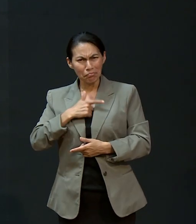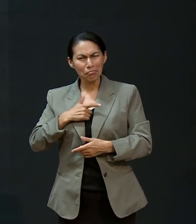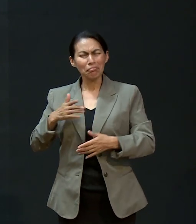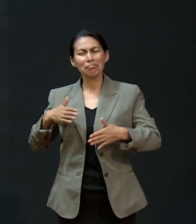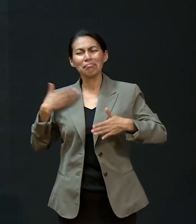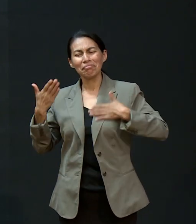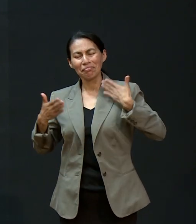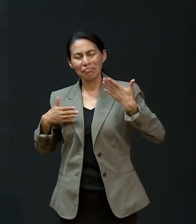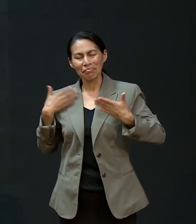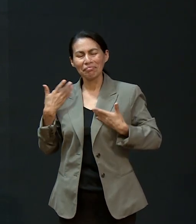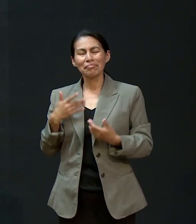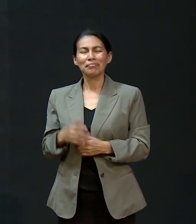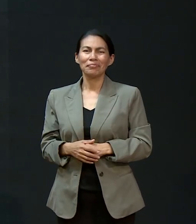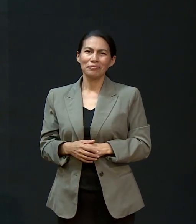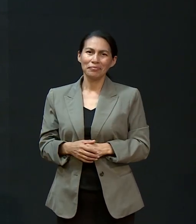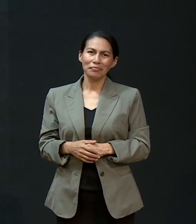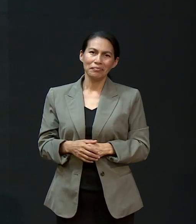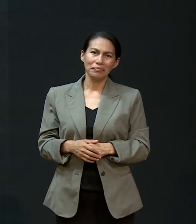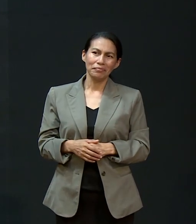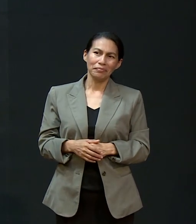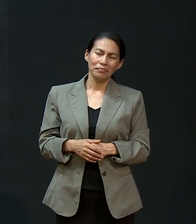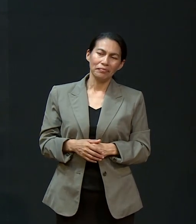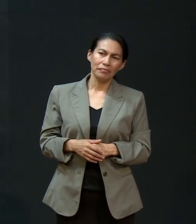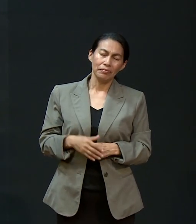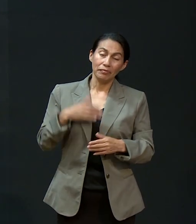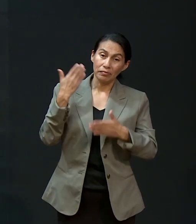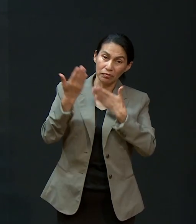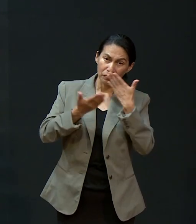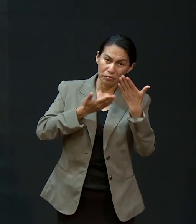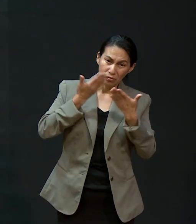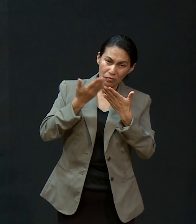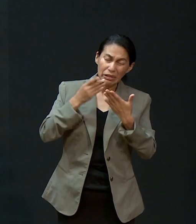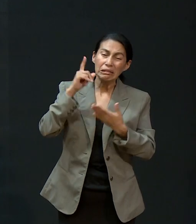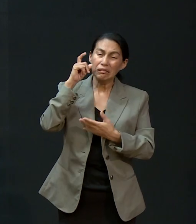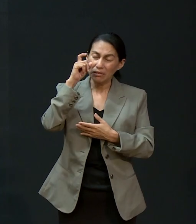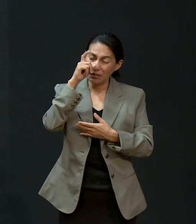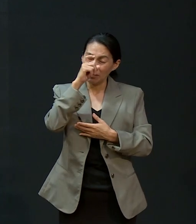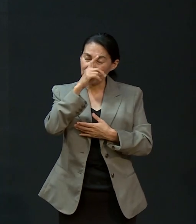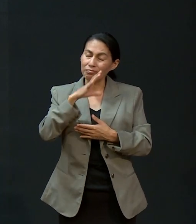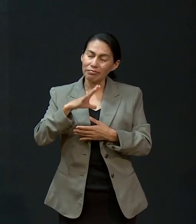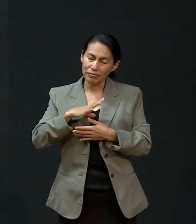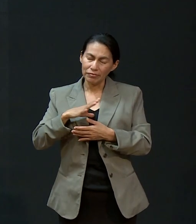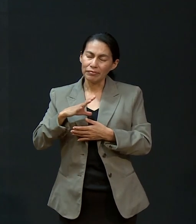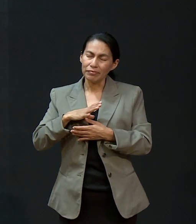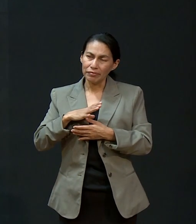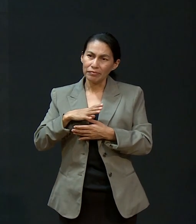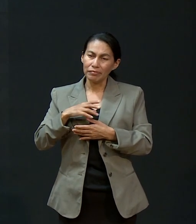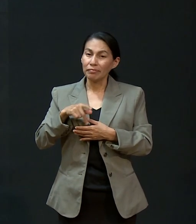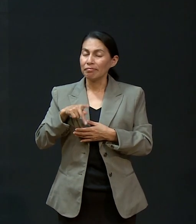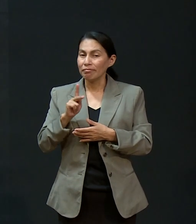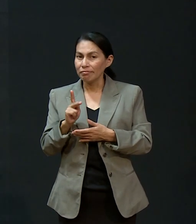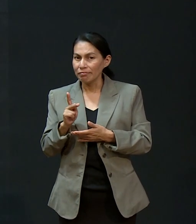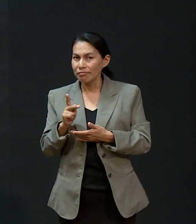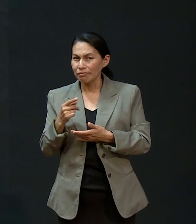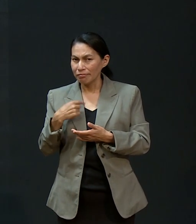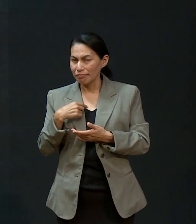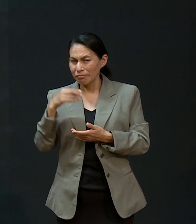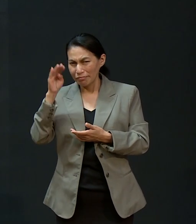la estoy disfrutando bastante. Amén. Y como cualquier carrera, cada una tiene sus dificultades.